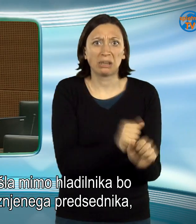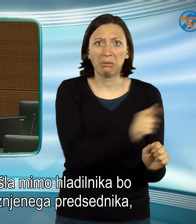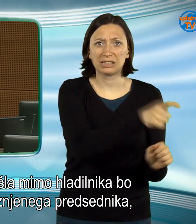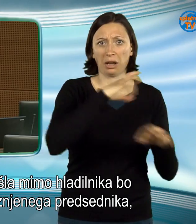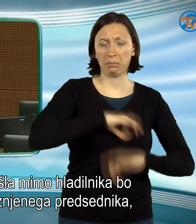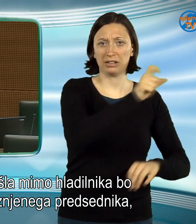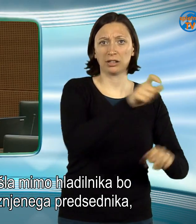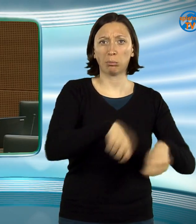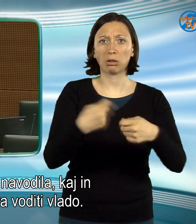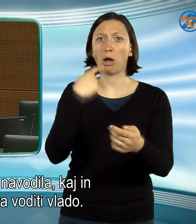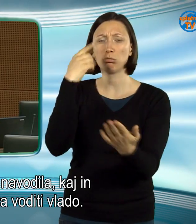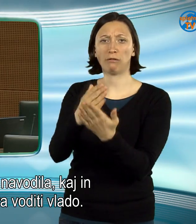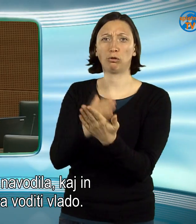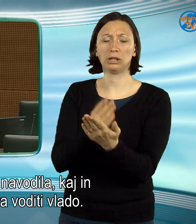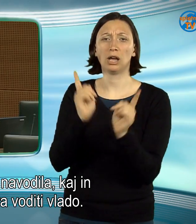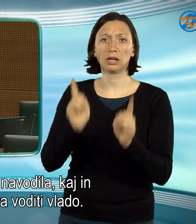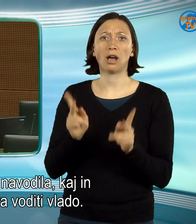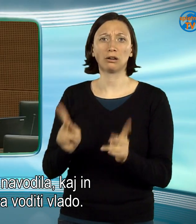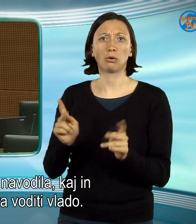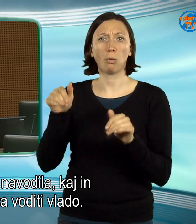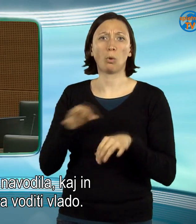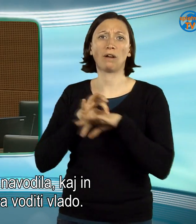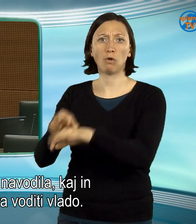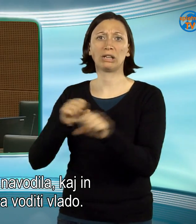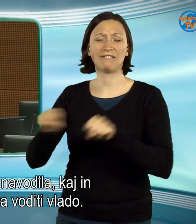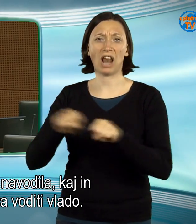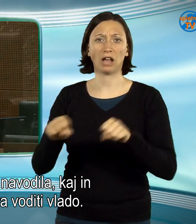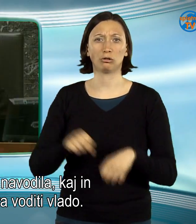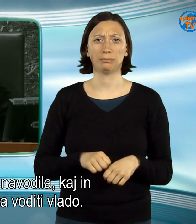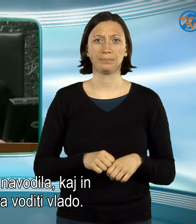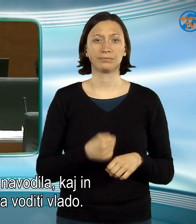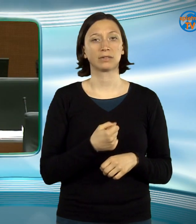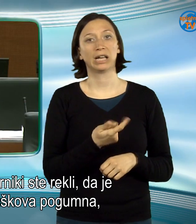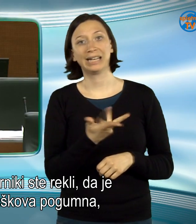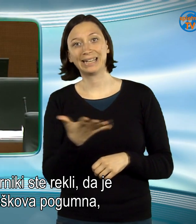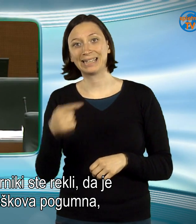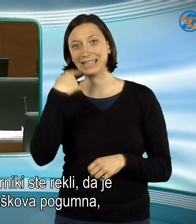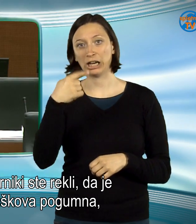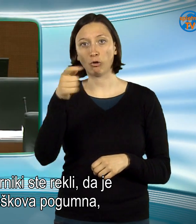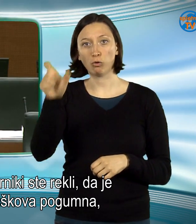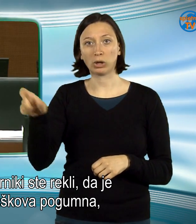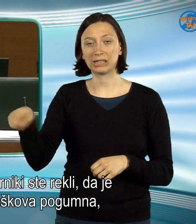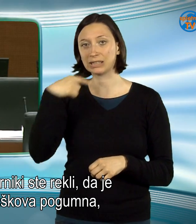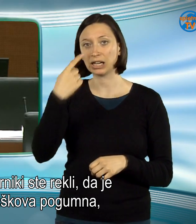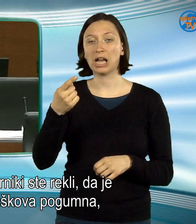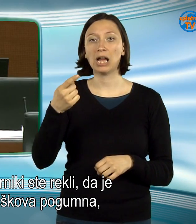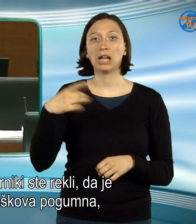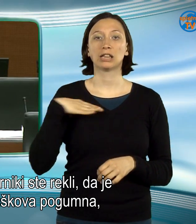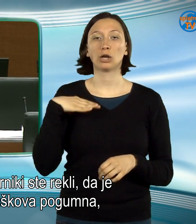predsednika, ko bo daval navodila, kaj in kako mora voditi vlado. Nekateri govorniki ste rekli, da je gospa Bratuškova